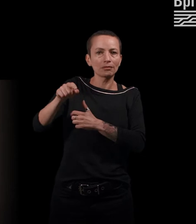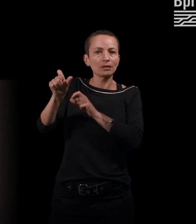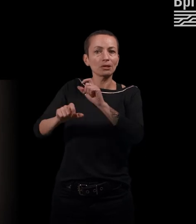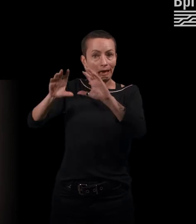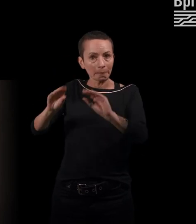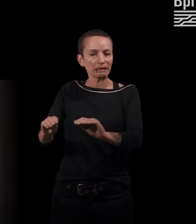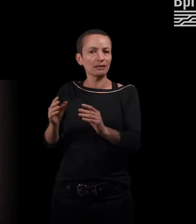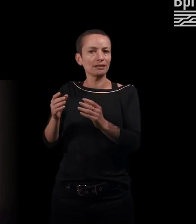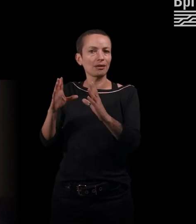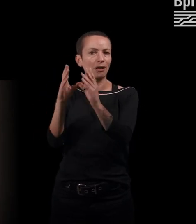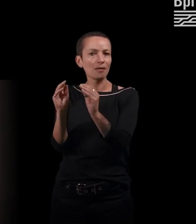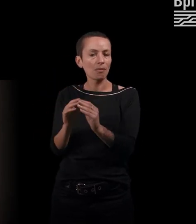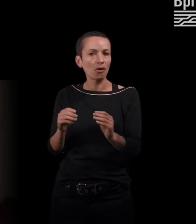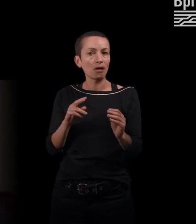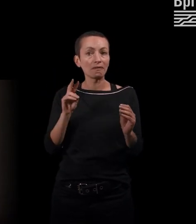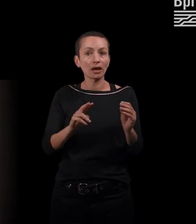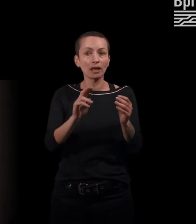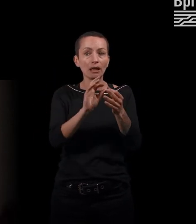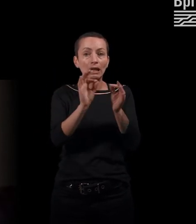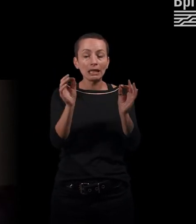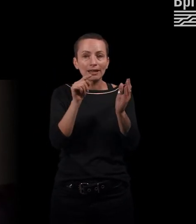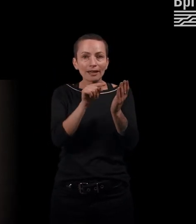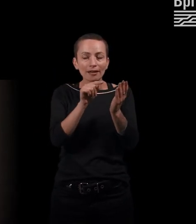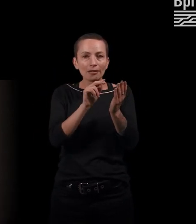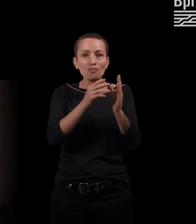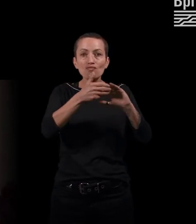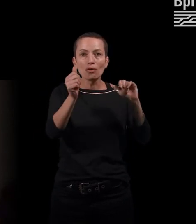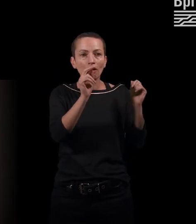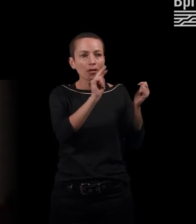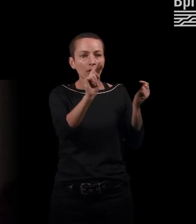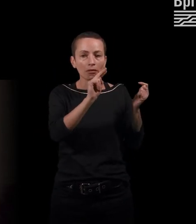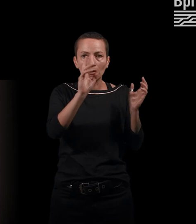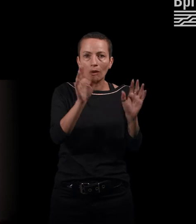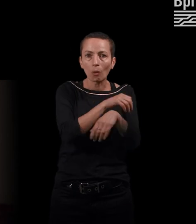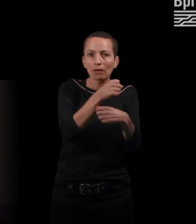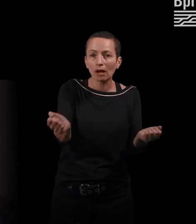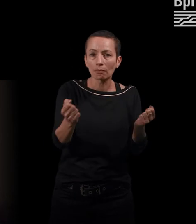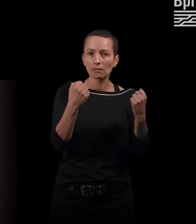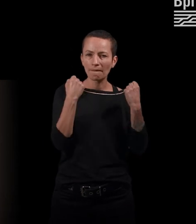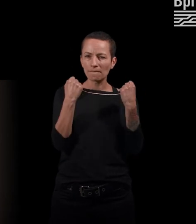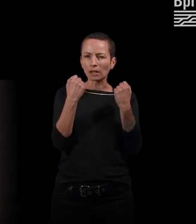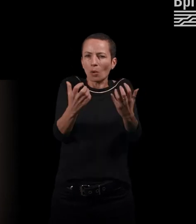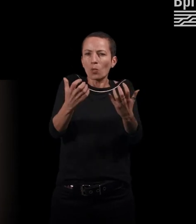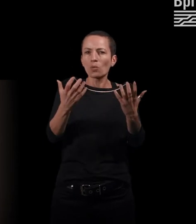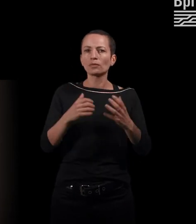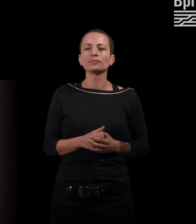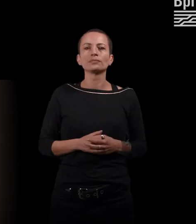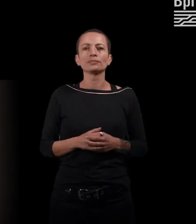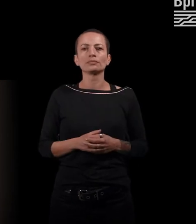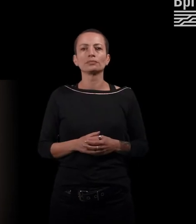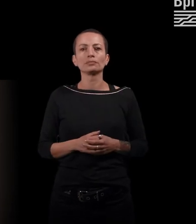Libanais. C'est passionnant de lire sur les murs et de lire ces slogans qui sont d'une force